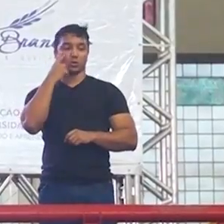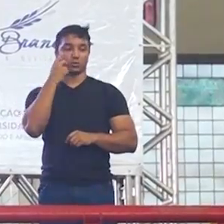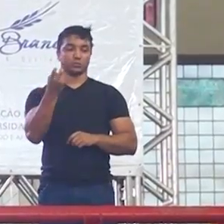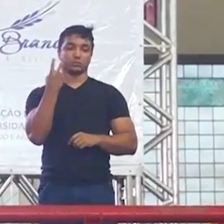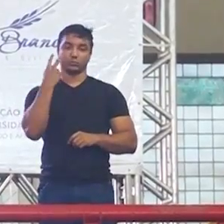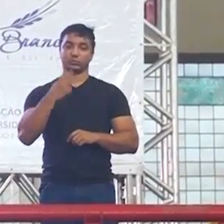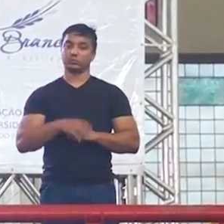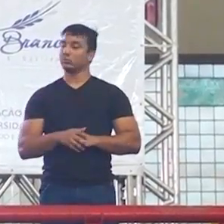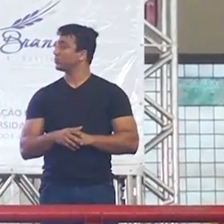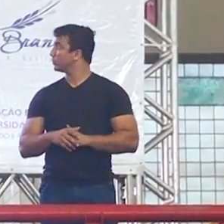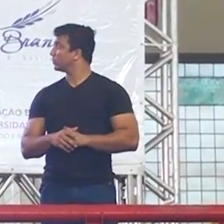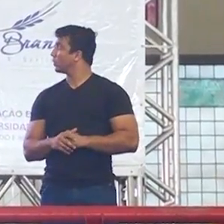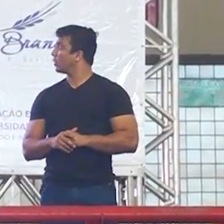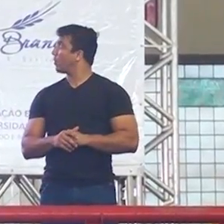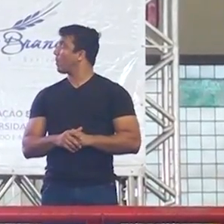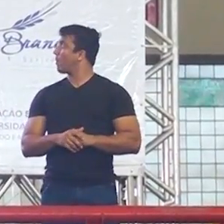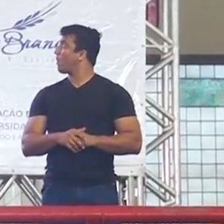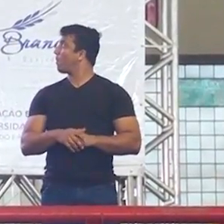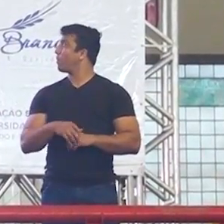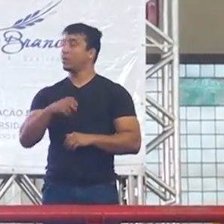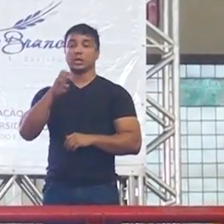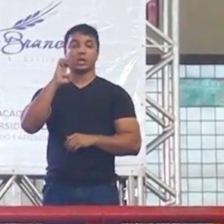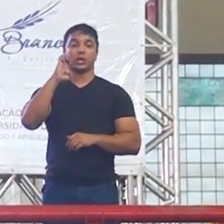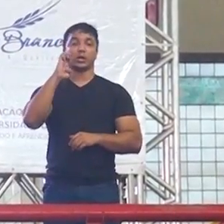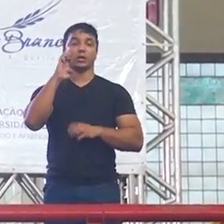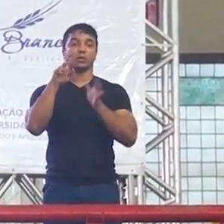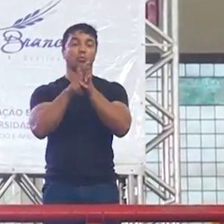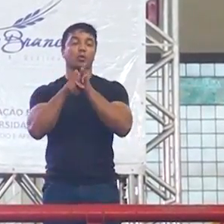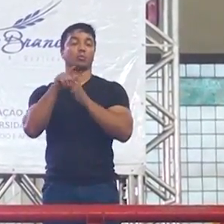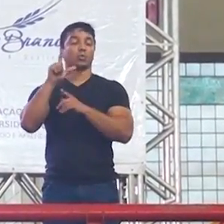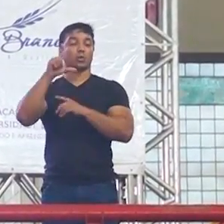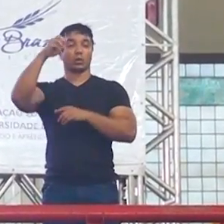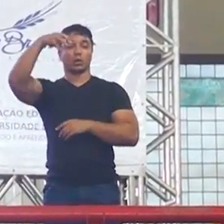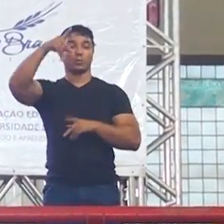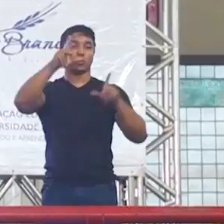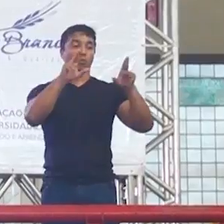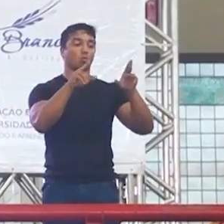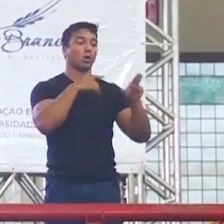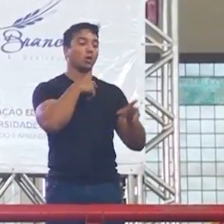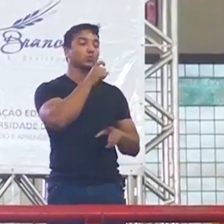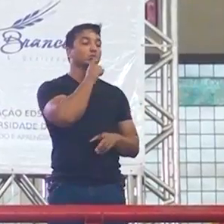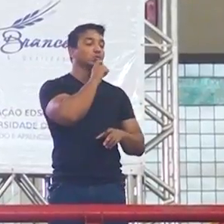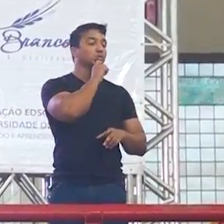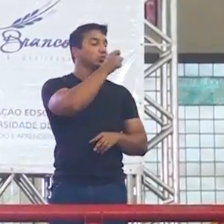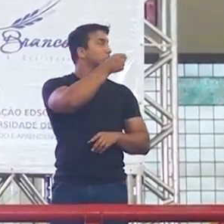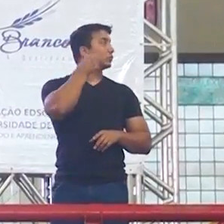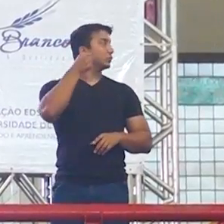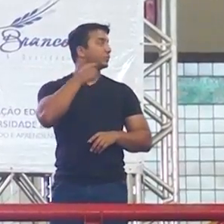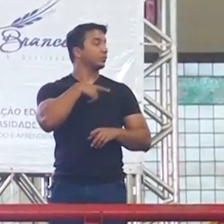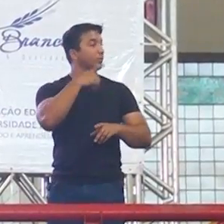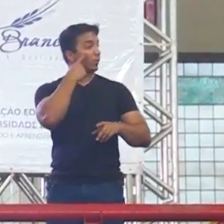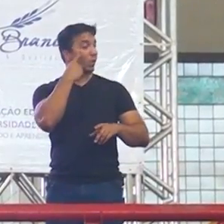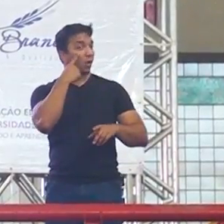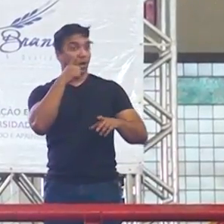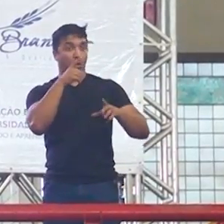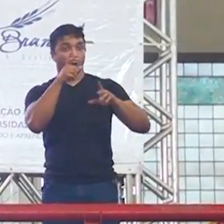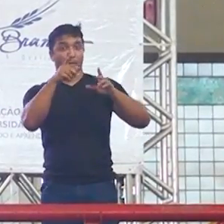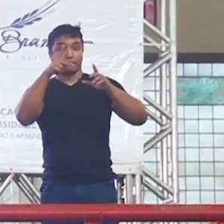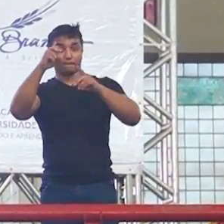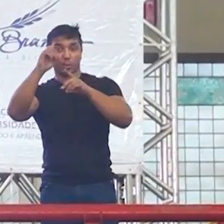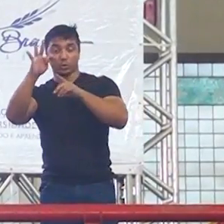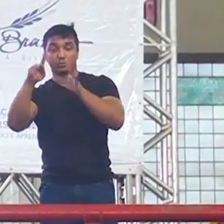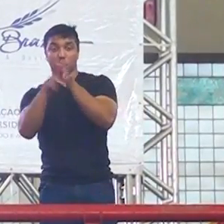escrevi, energia da lâmpada igual a energia do refrigerador. Aí fica potência da